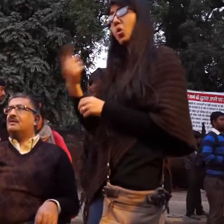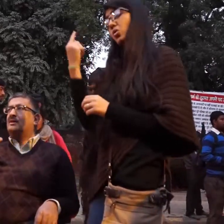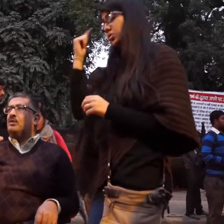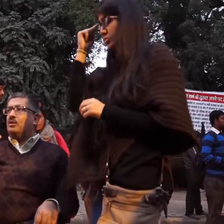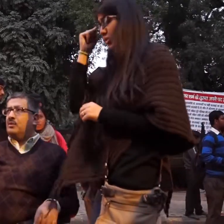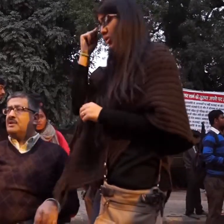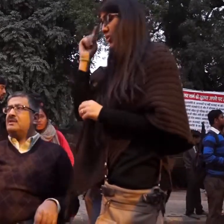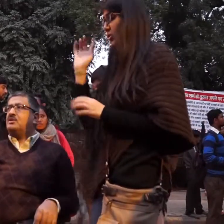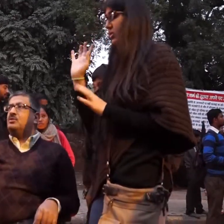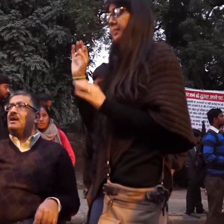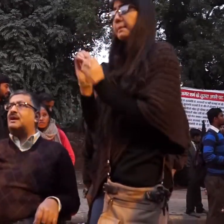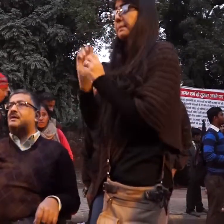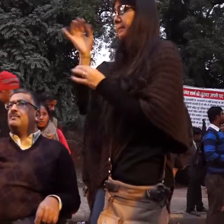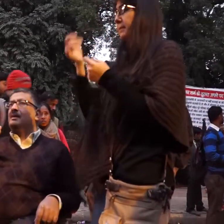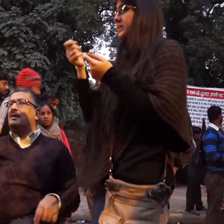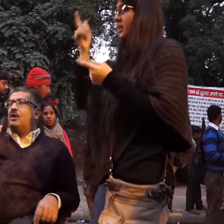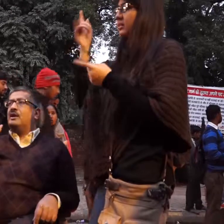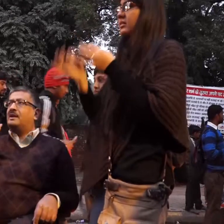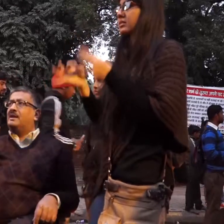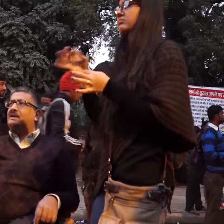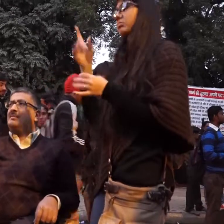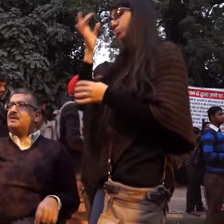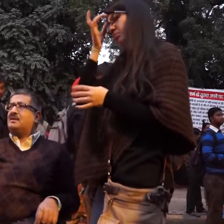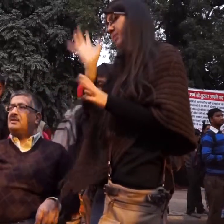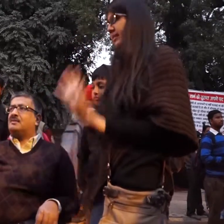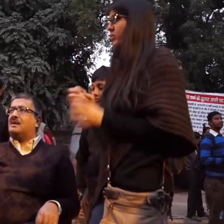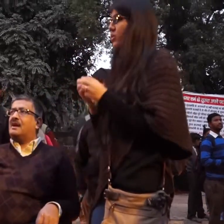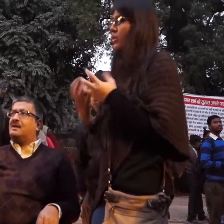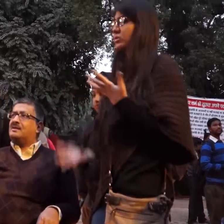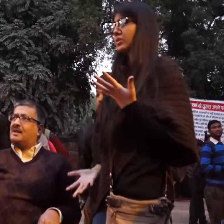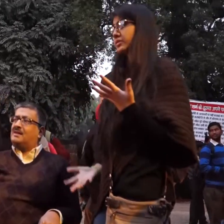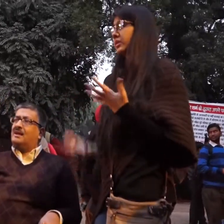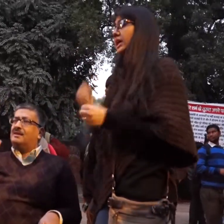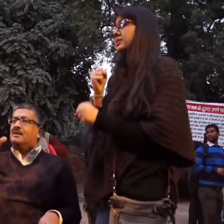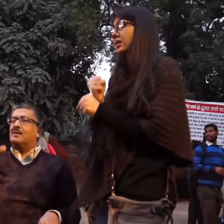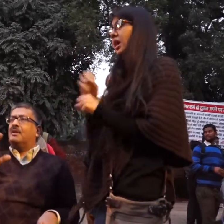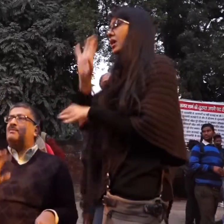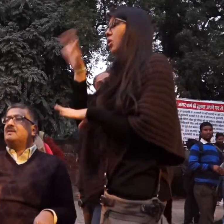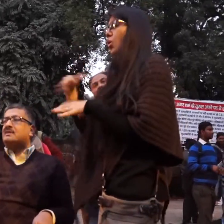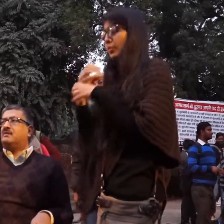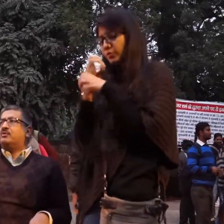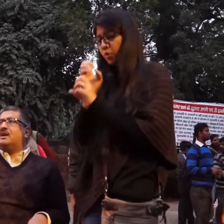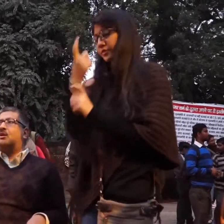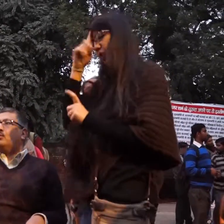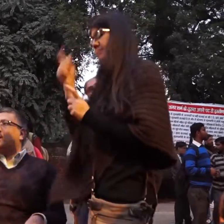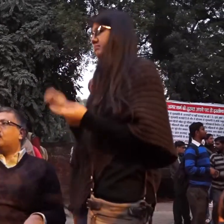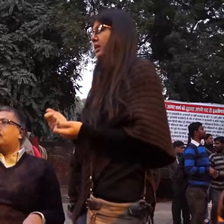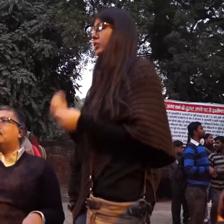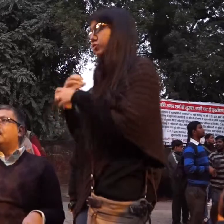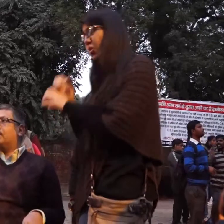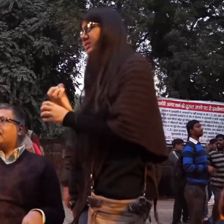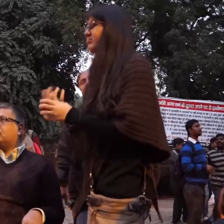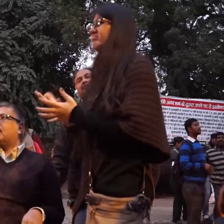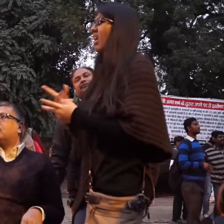बड़ा कॉन्ट्रोवर्शियल सेशन होता है और इन एनी केस बजट सेशन में सरकार का सारा ध्यान मनी बिल्स की तरफ होता है और कोई